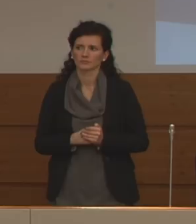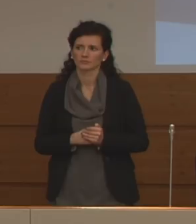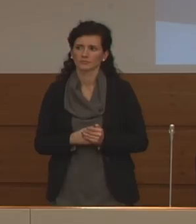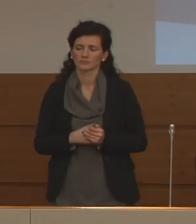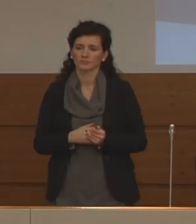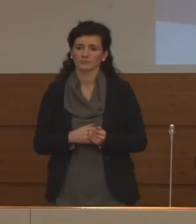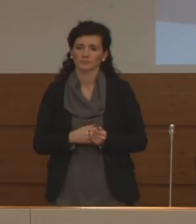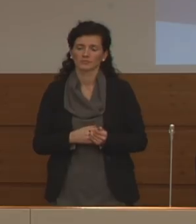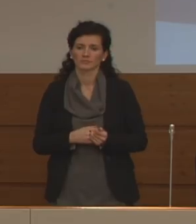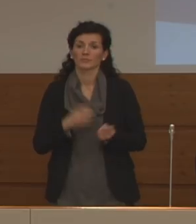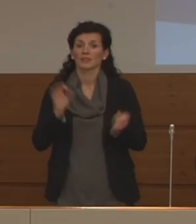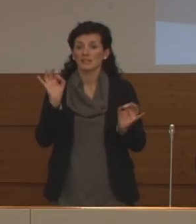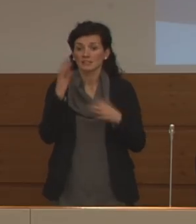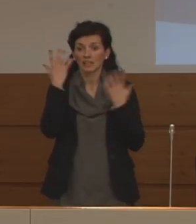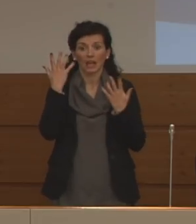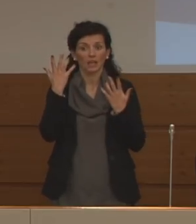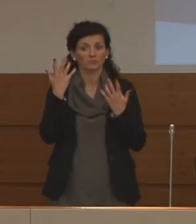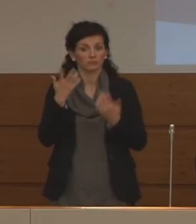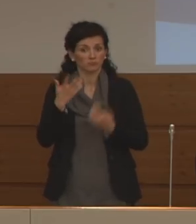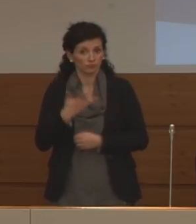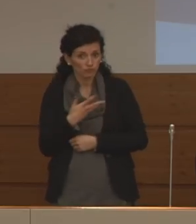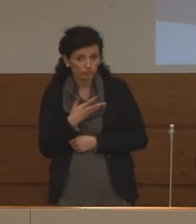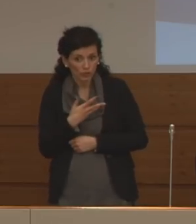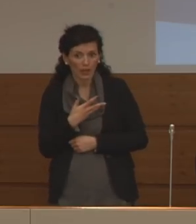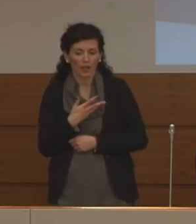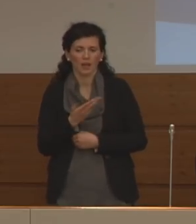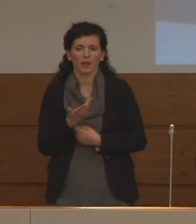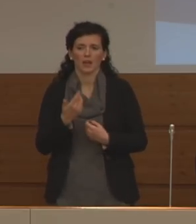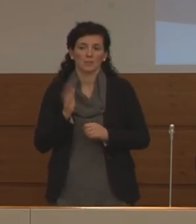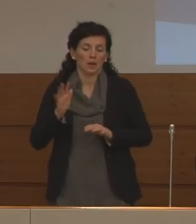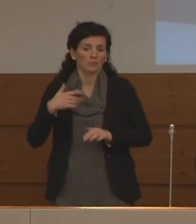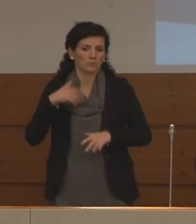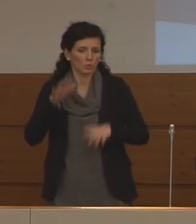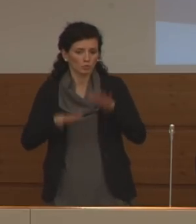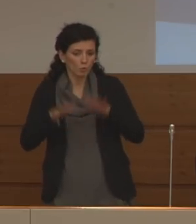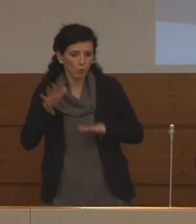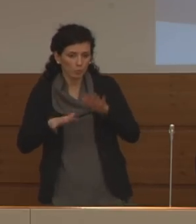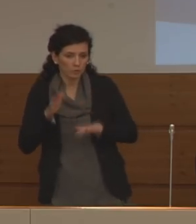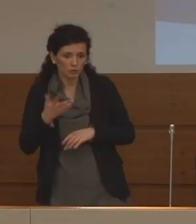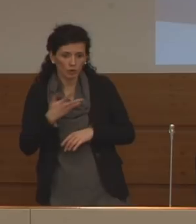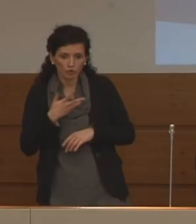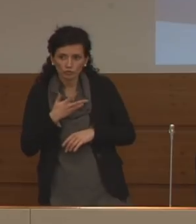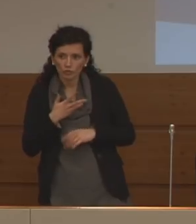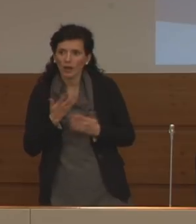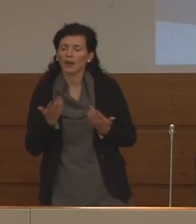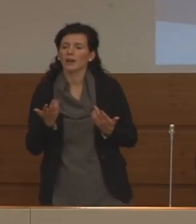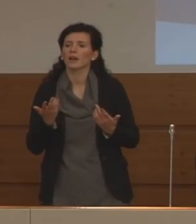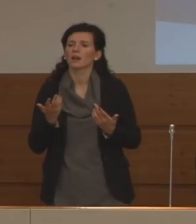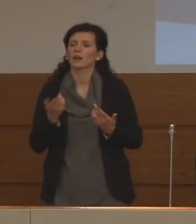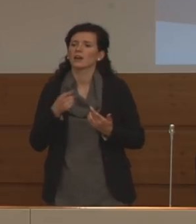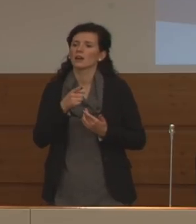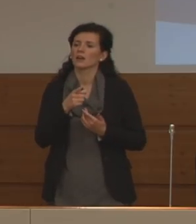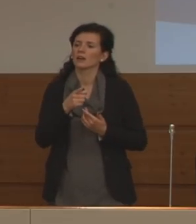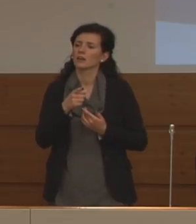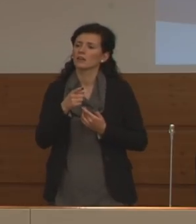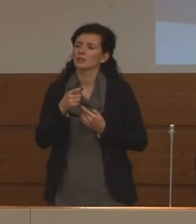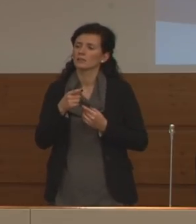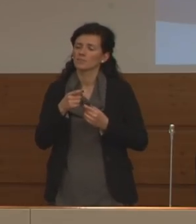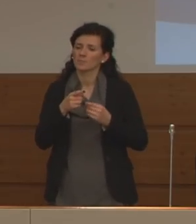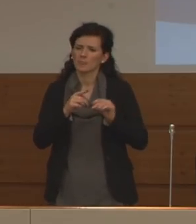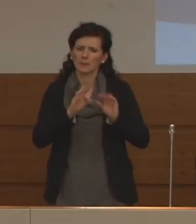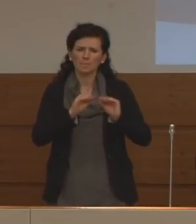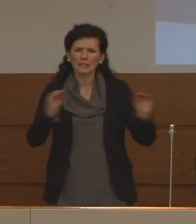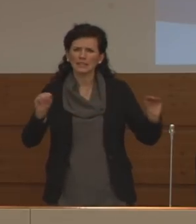venessia il eventuale contributo di materiale sulle zampe